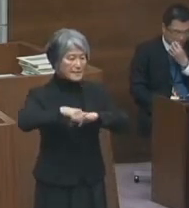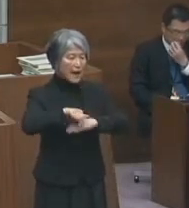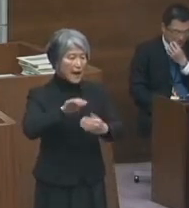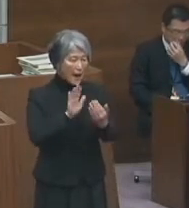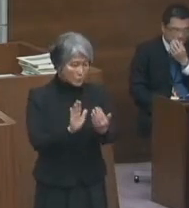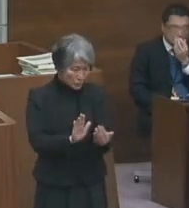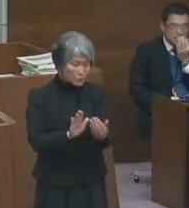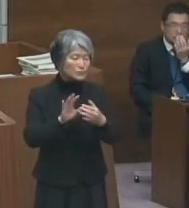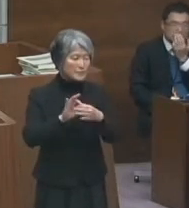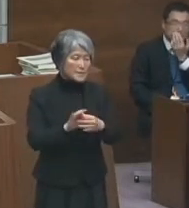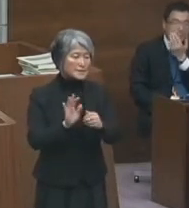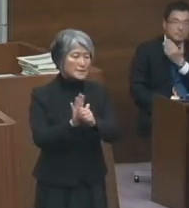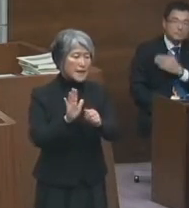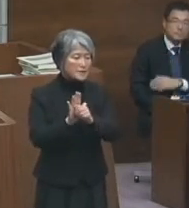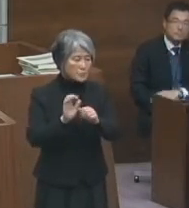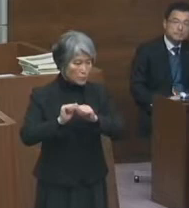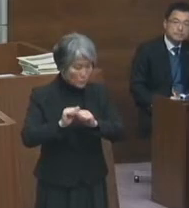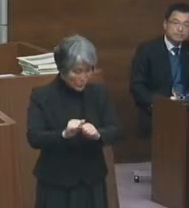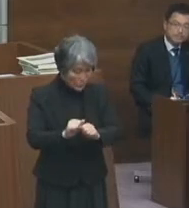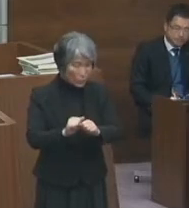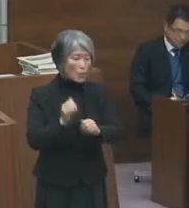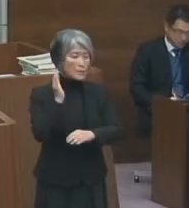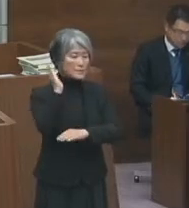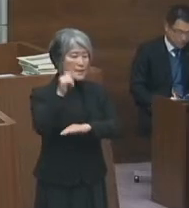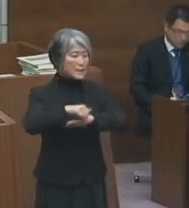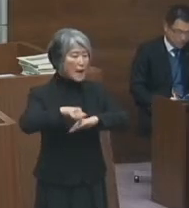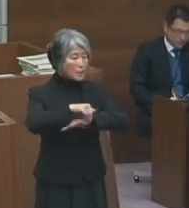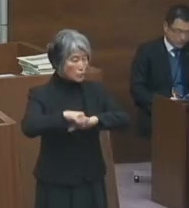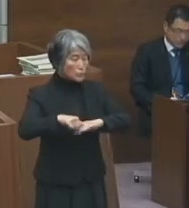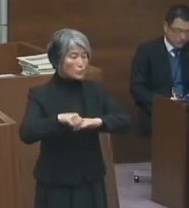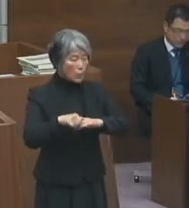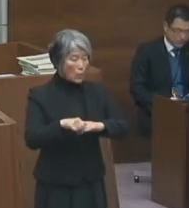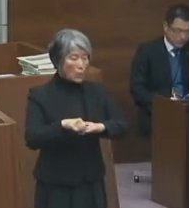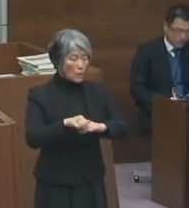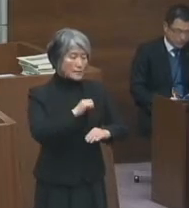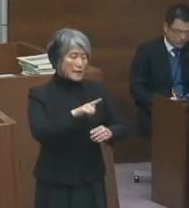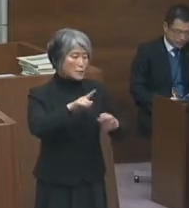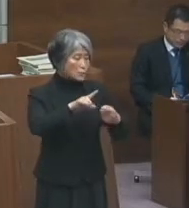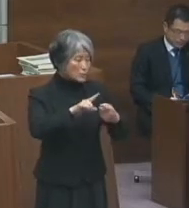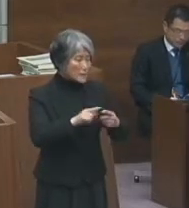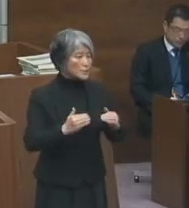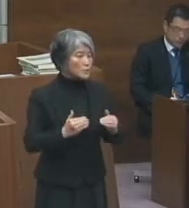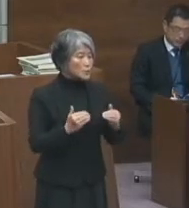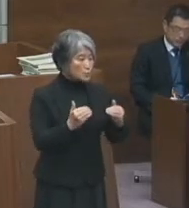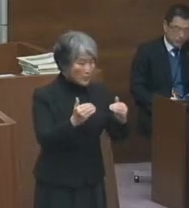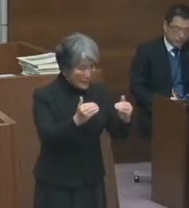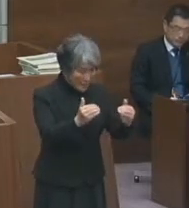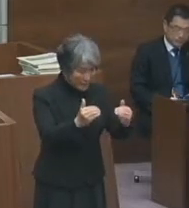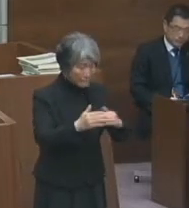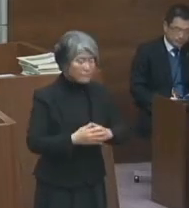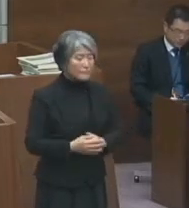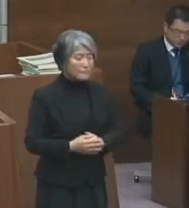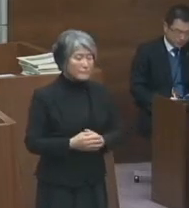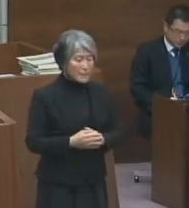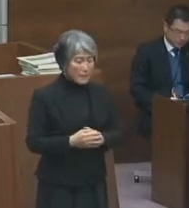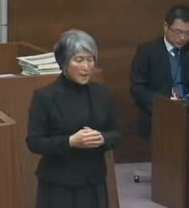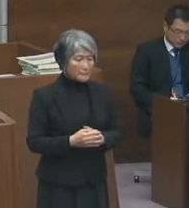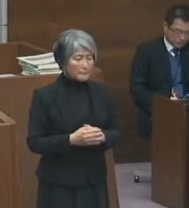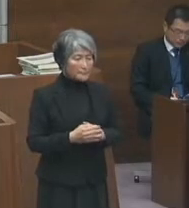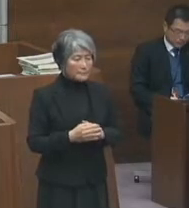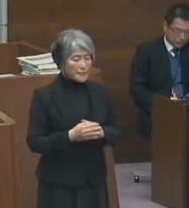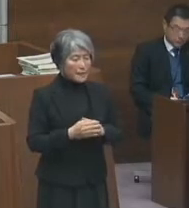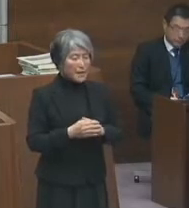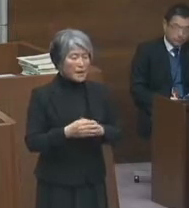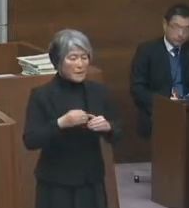都市ではあまり例を見ない高齢者施策を先進的に進めているほか、敬老金支給事業に関しましては廃